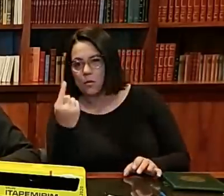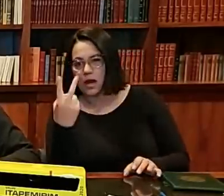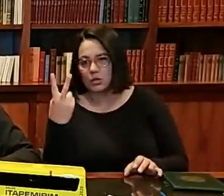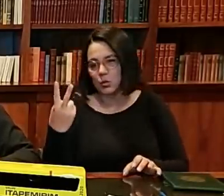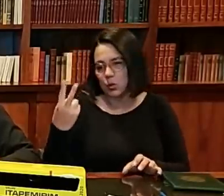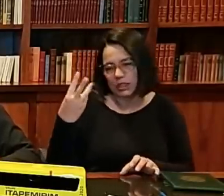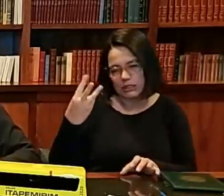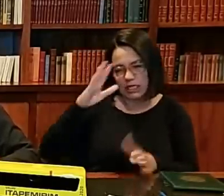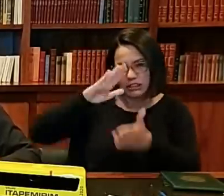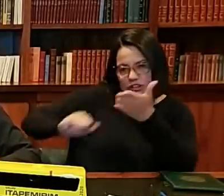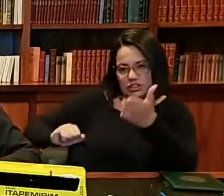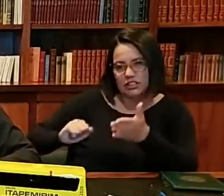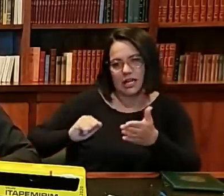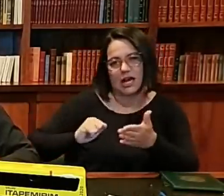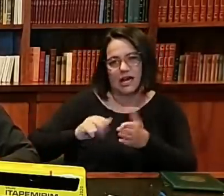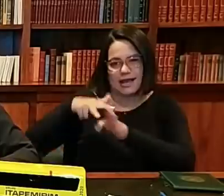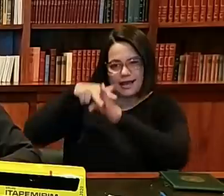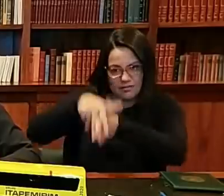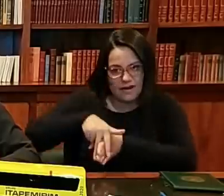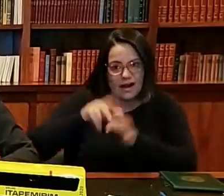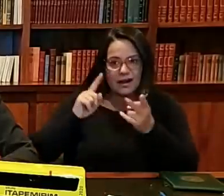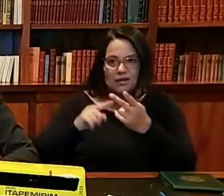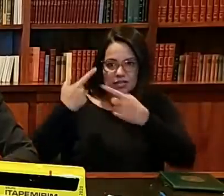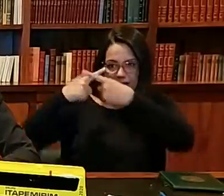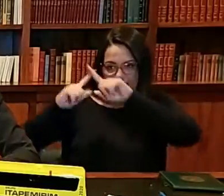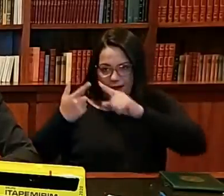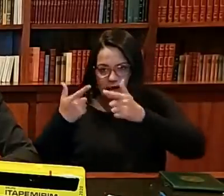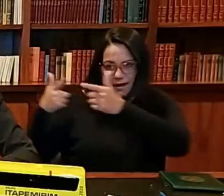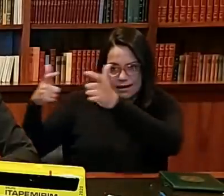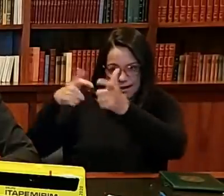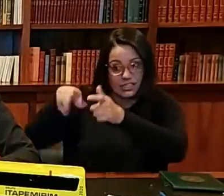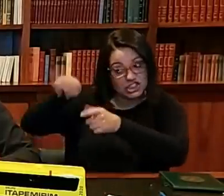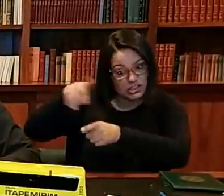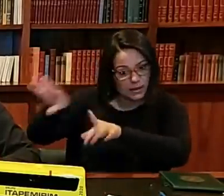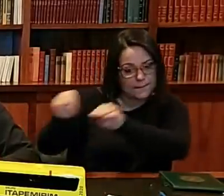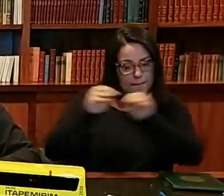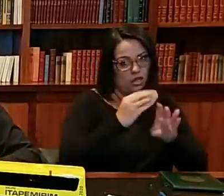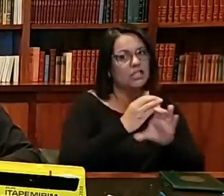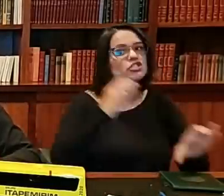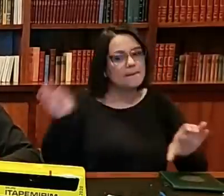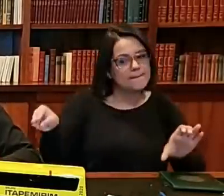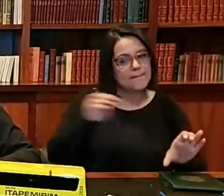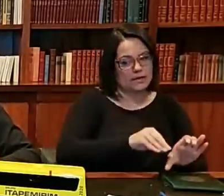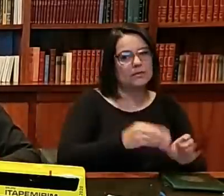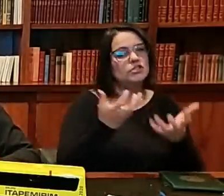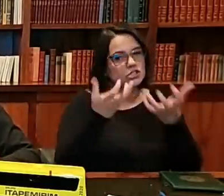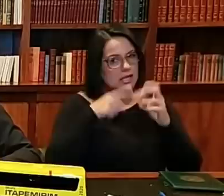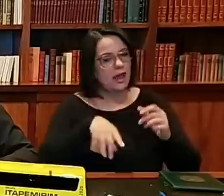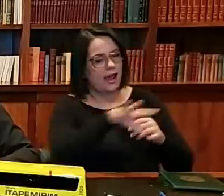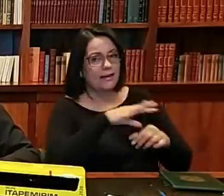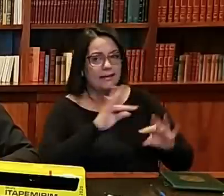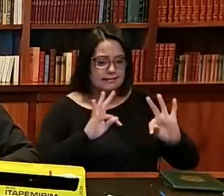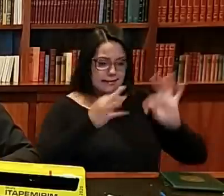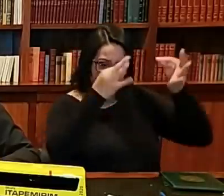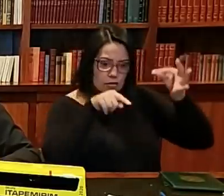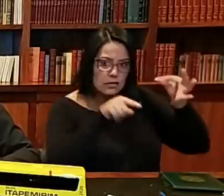infantaria, cavalaria, artilharia. Não é que não seja necessário, são necessários. Mas acredito que essa arma técnica seria